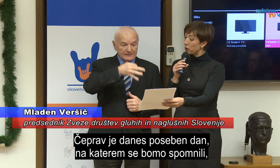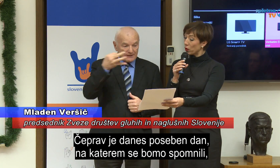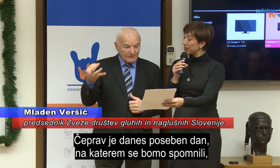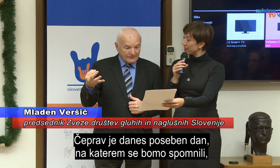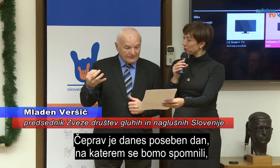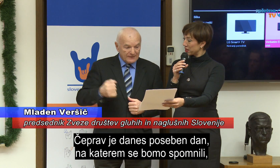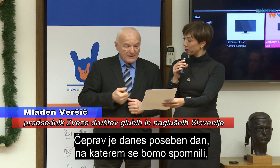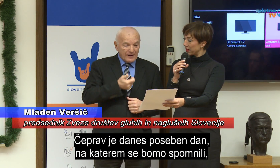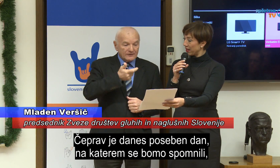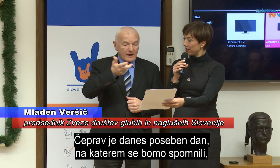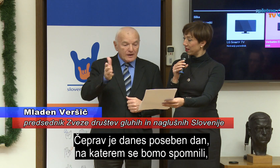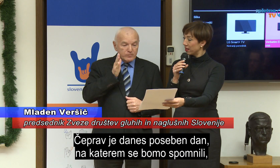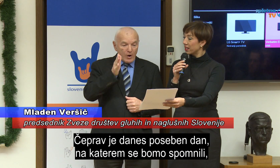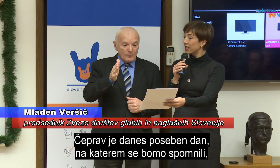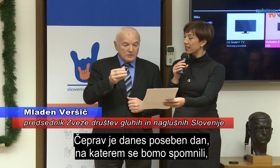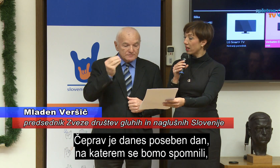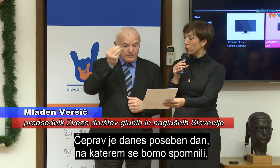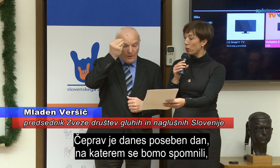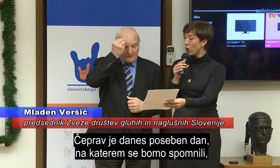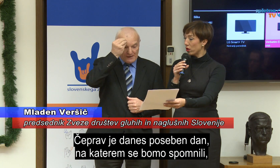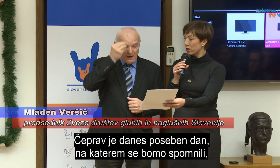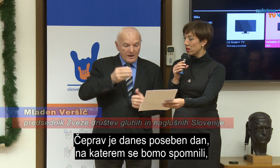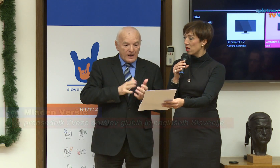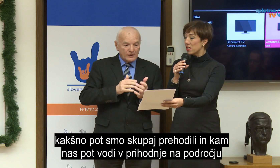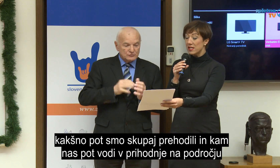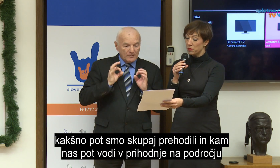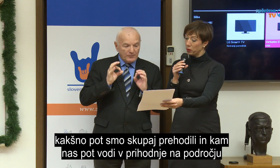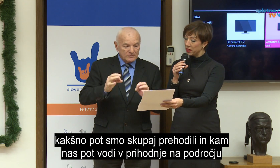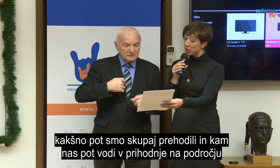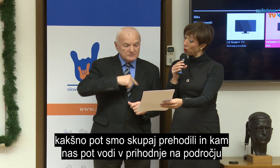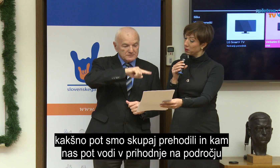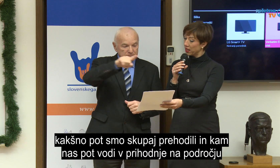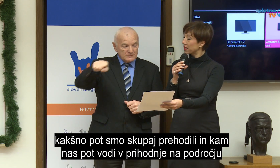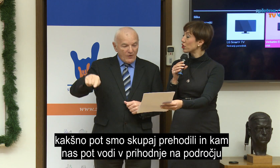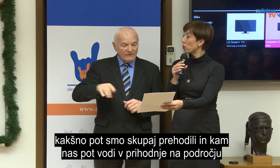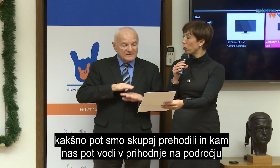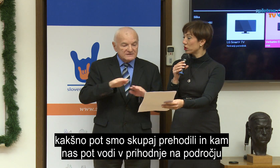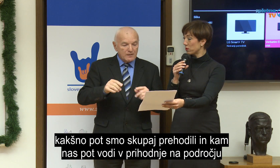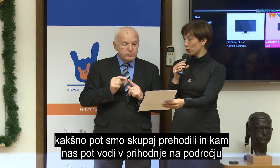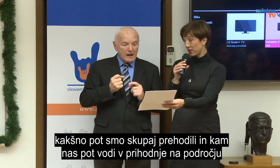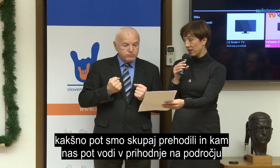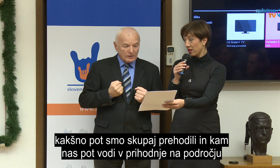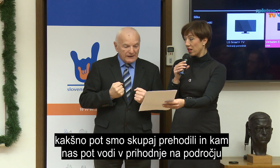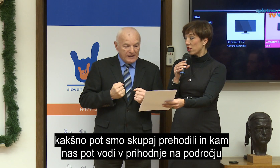Čeprav je danes poseben dan, na katerem bomo se spomnili, kakšno pot smo